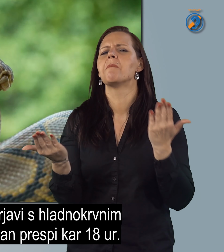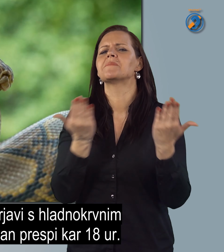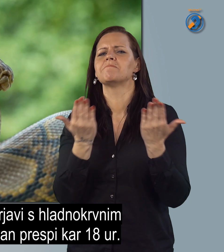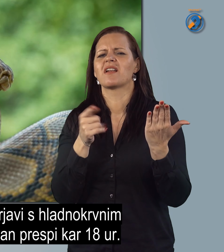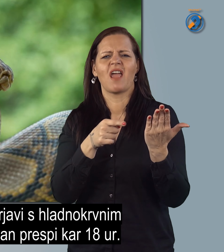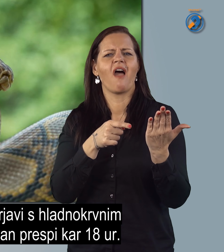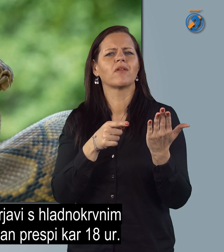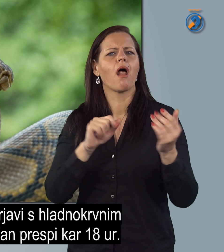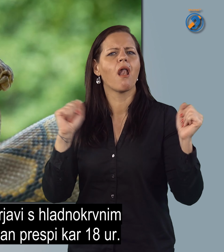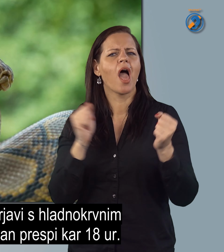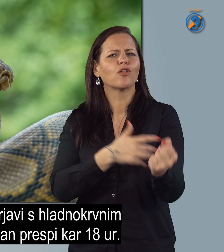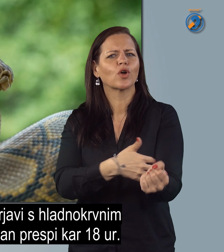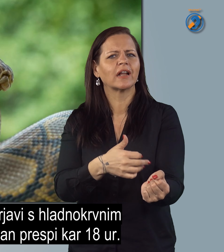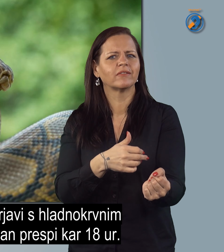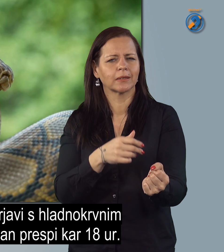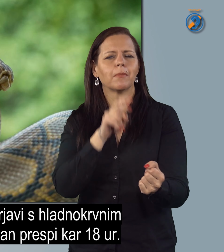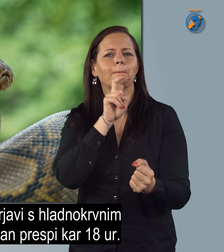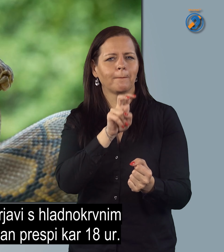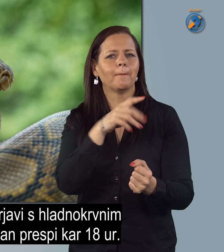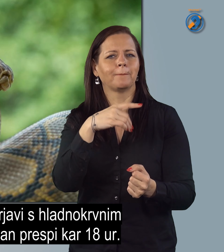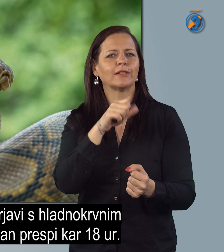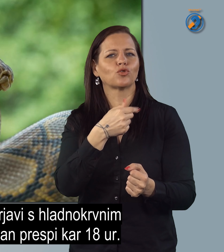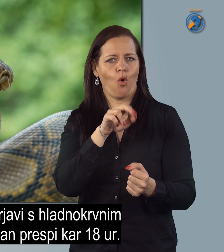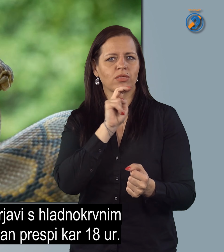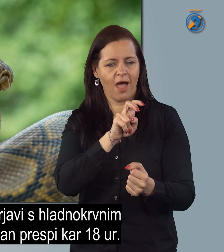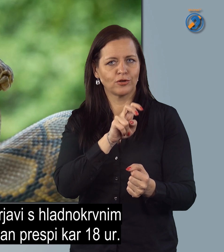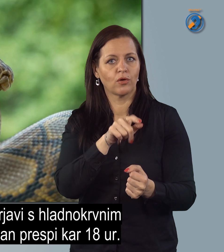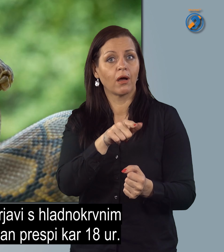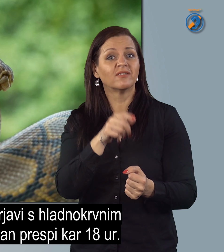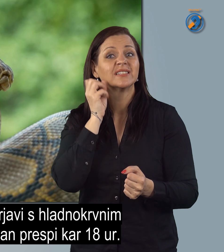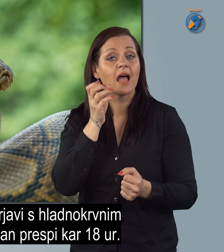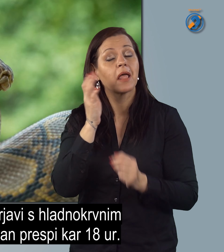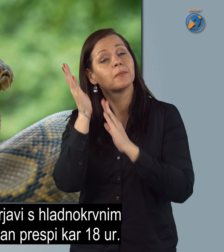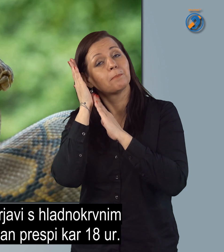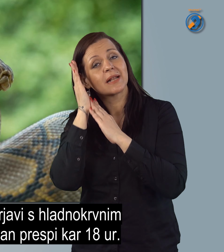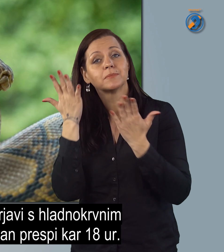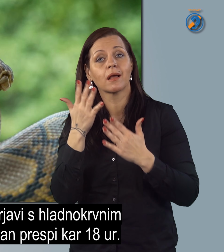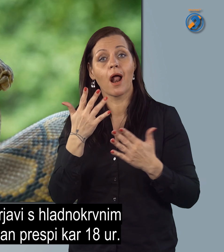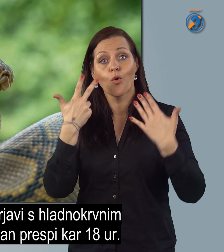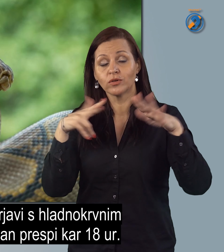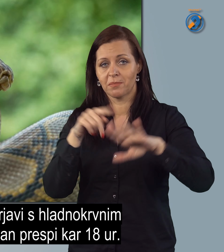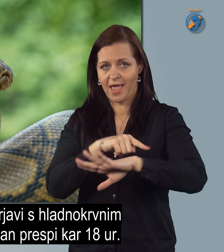v primerjavi slednokrnjim pitonom, ki vsak dan prespikar 18 ur.